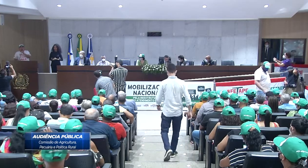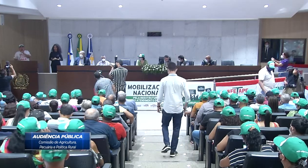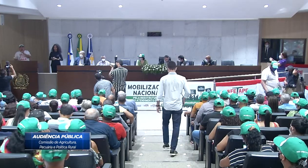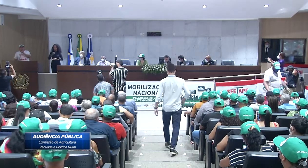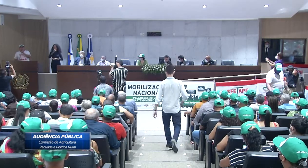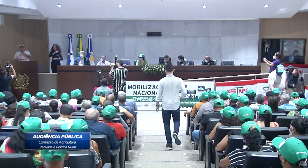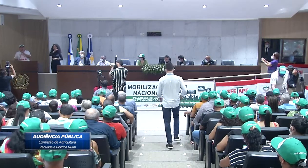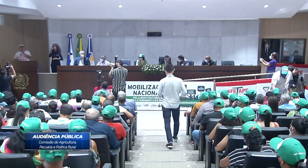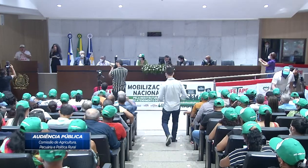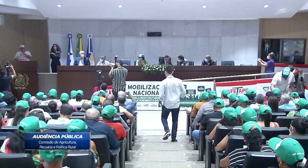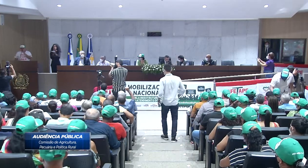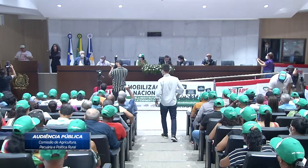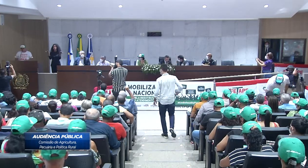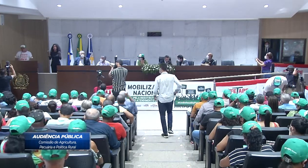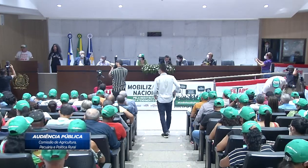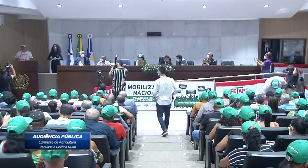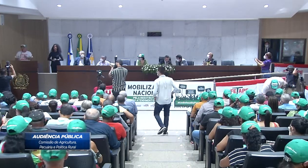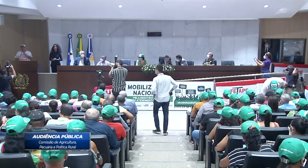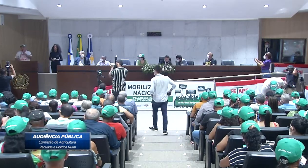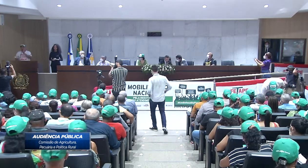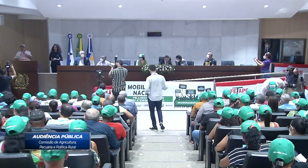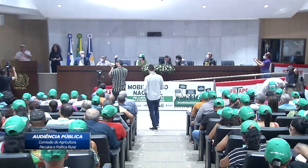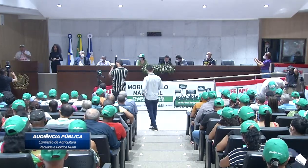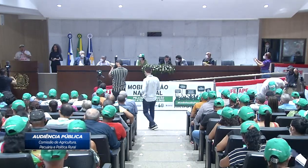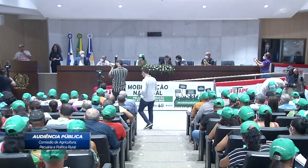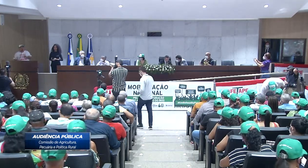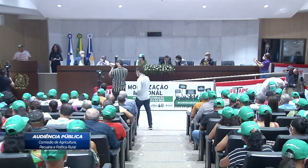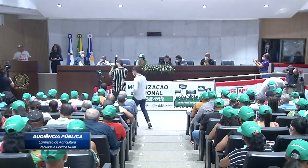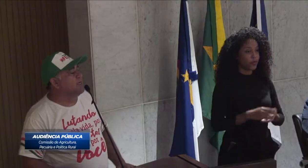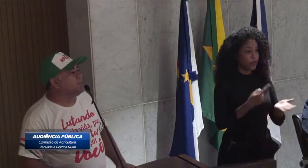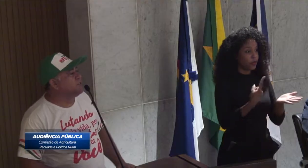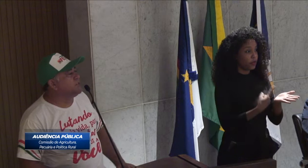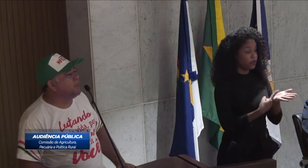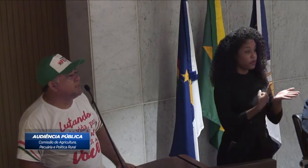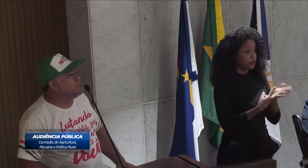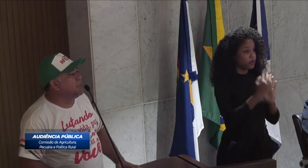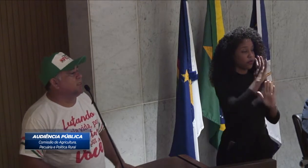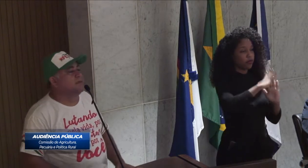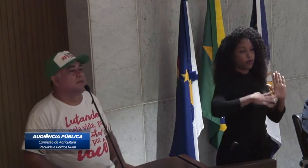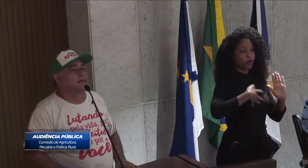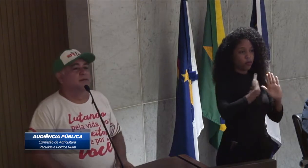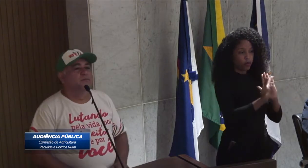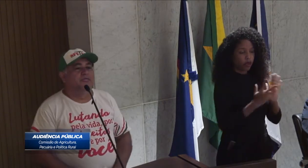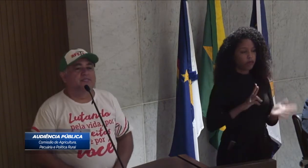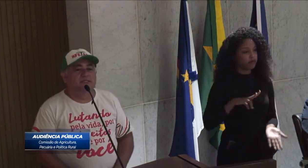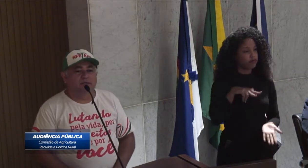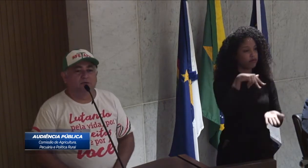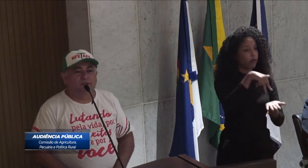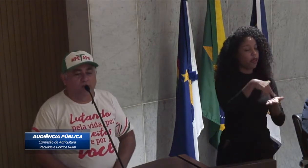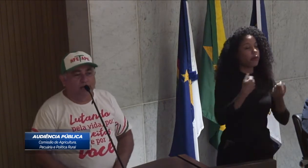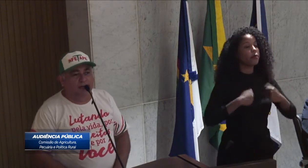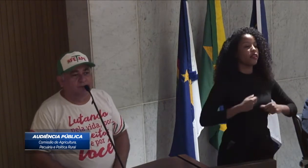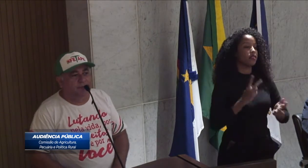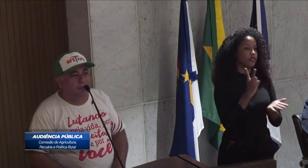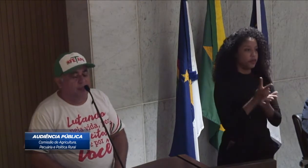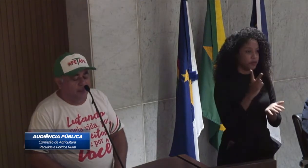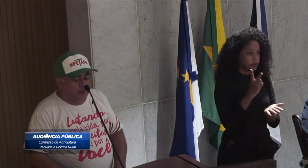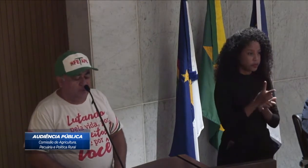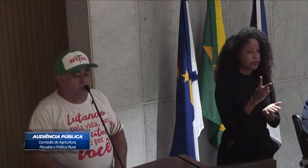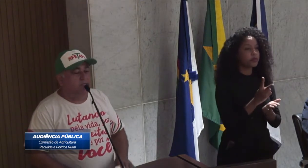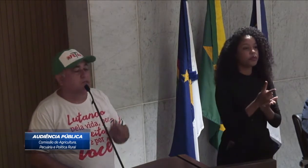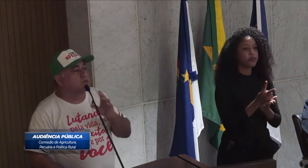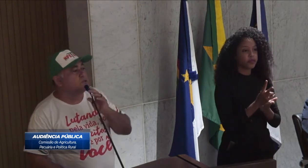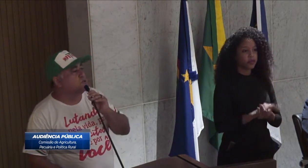Bom dia, gente. A agenda da resistência precisa continuar.